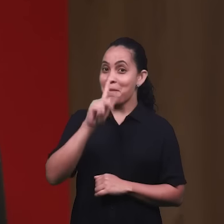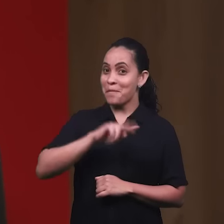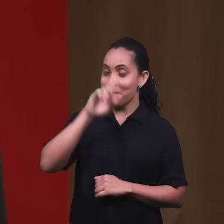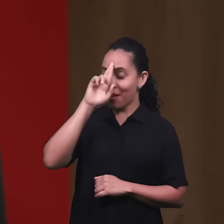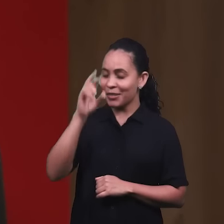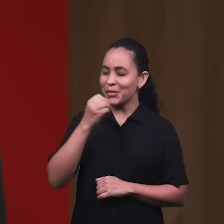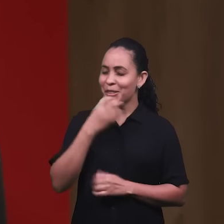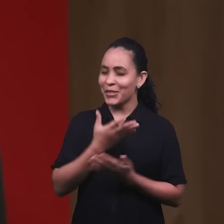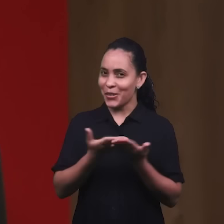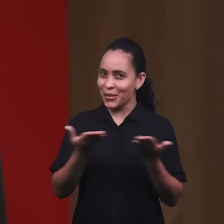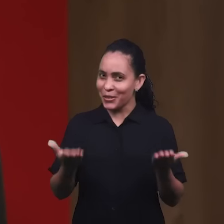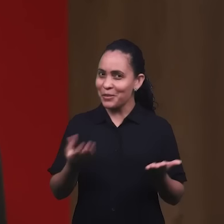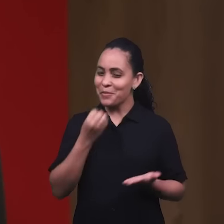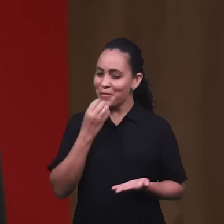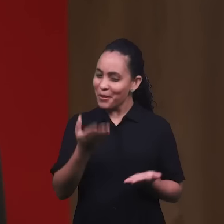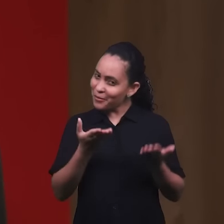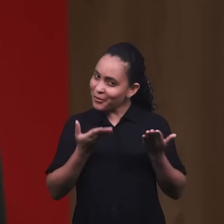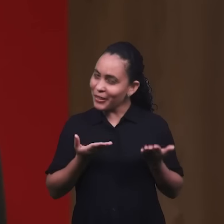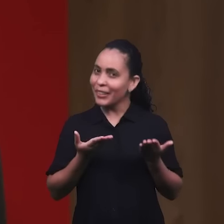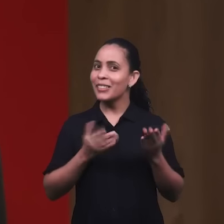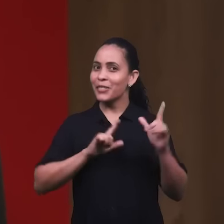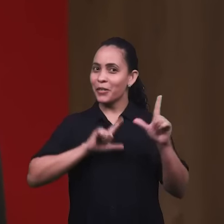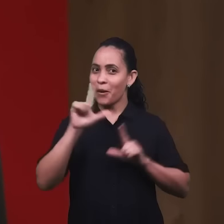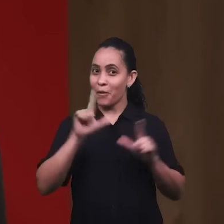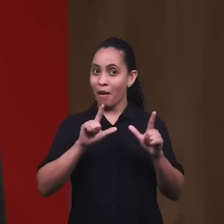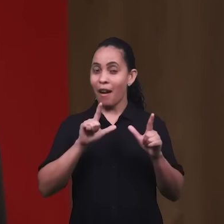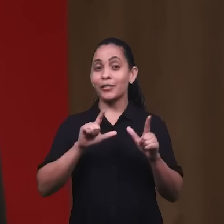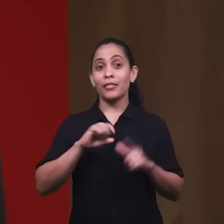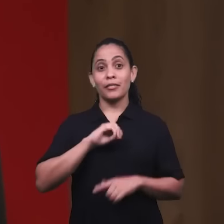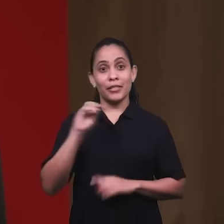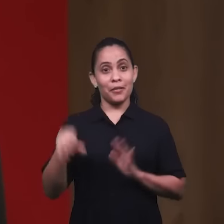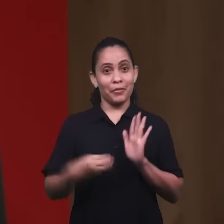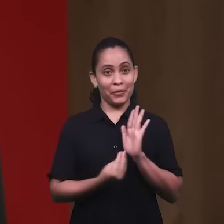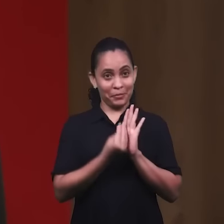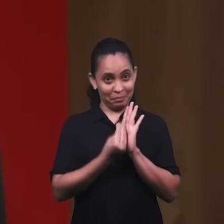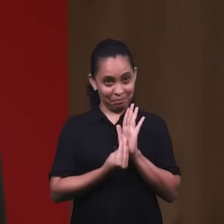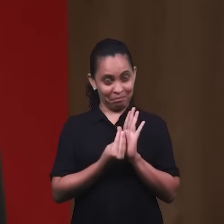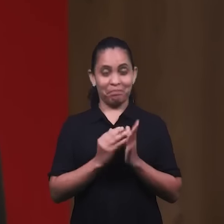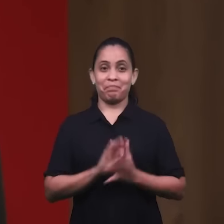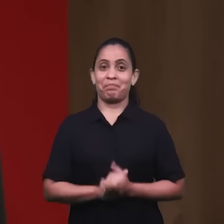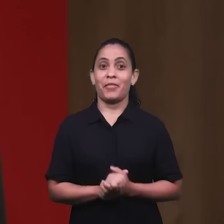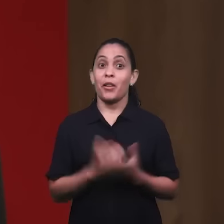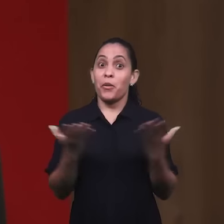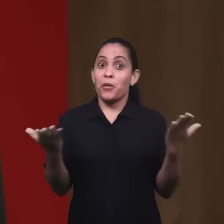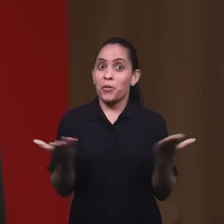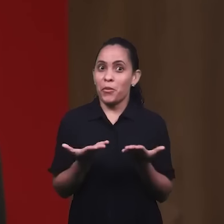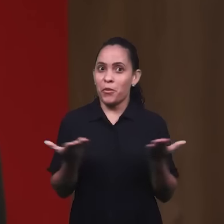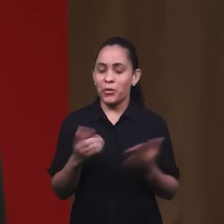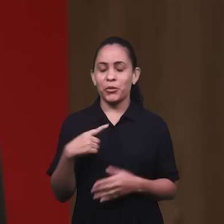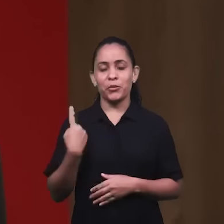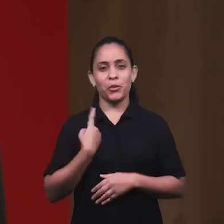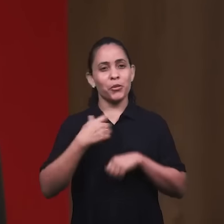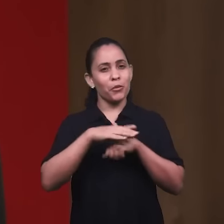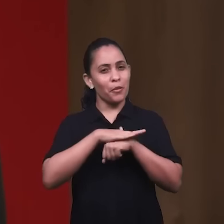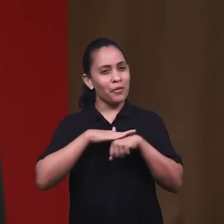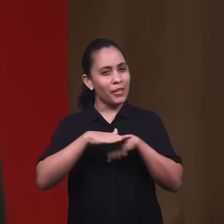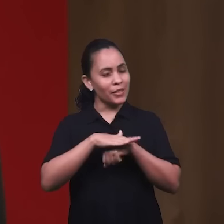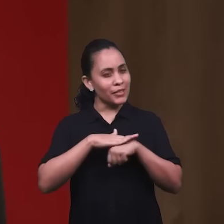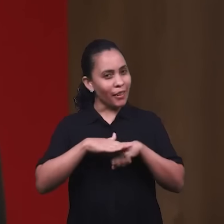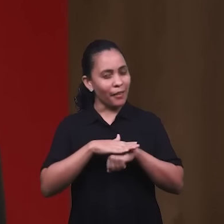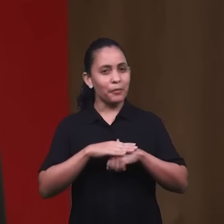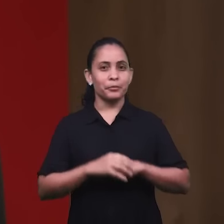paz do Senhor, meus queridos. Sejam todos bem-vindos a mais um quadro de Libras, Sinais de Vida. E hoje nós vamos conversar um